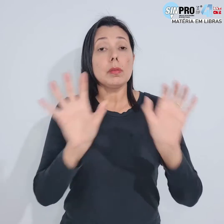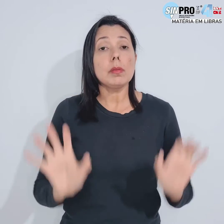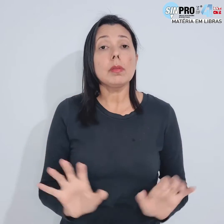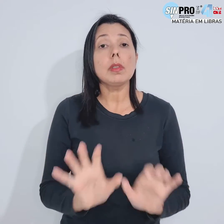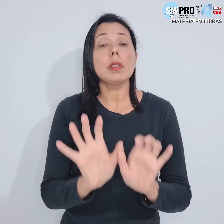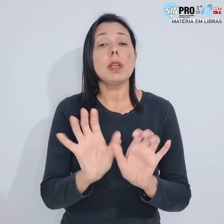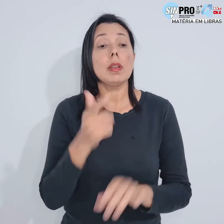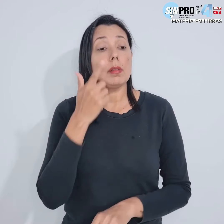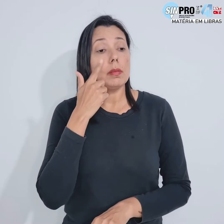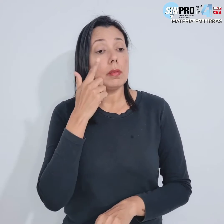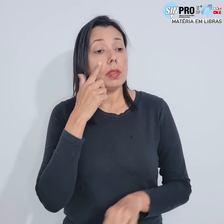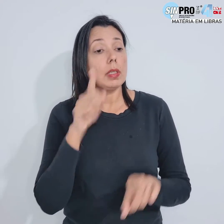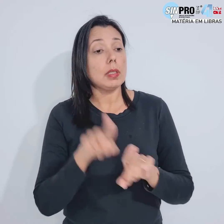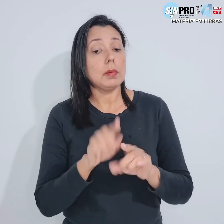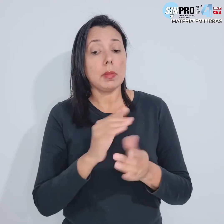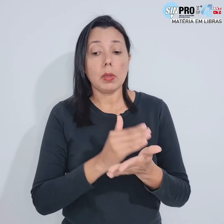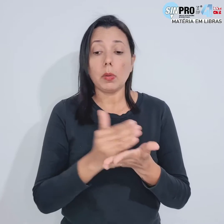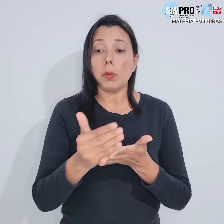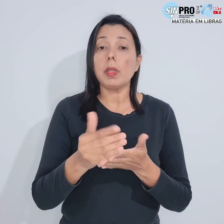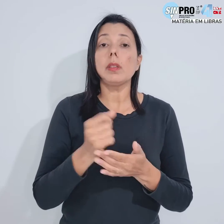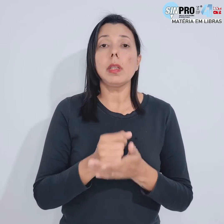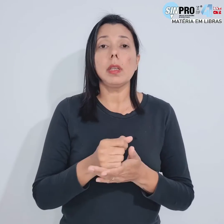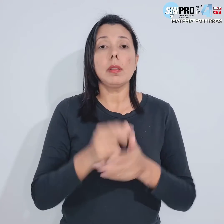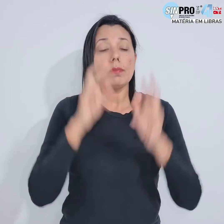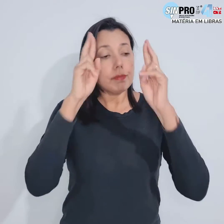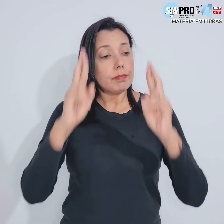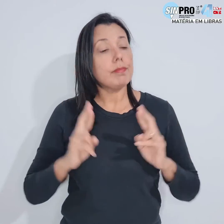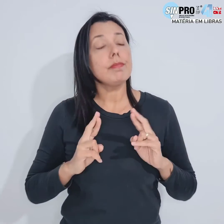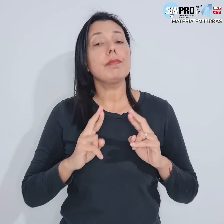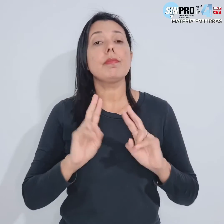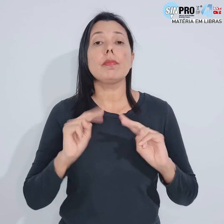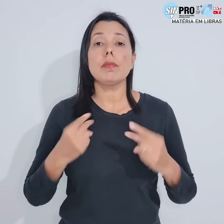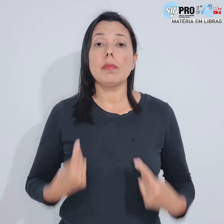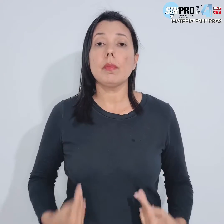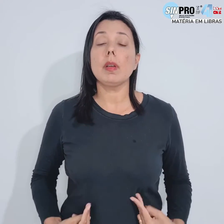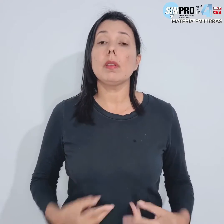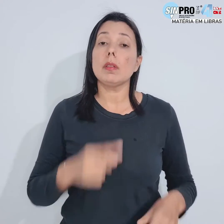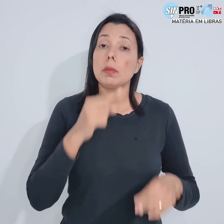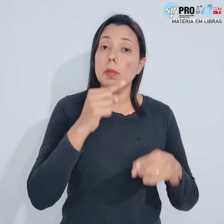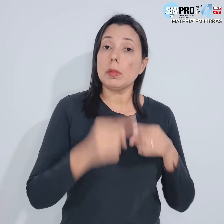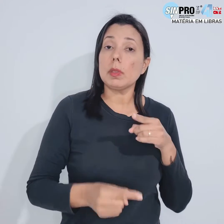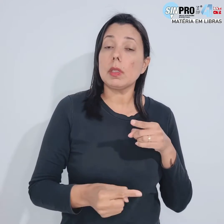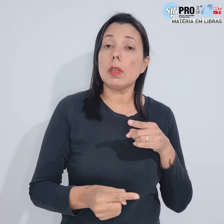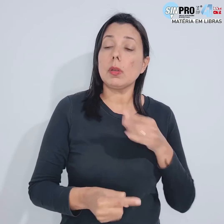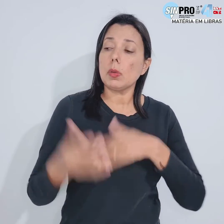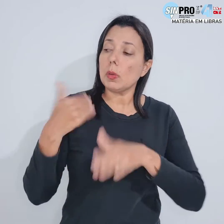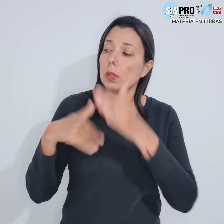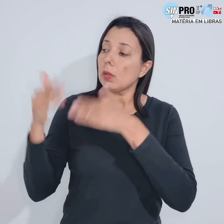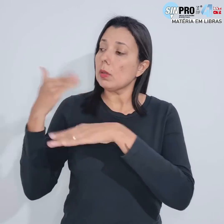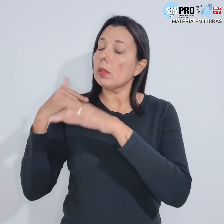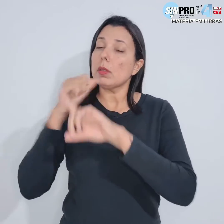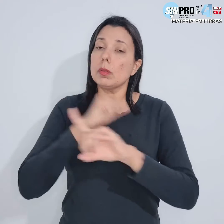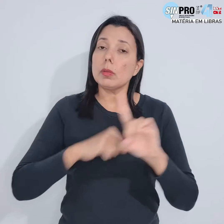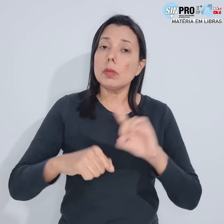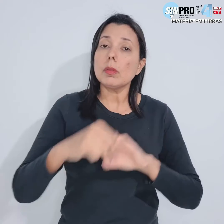deste cenário, vemos os princípios da dignidade humana, da vedação do retrocesso social e